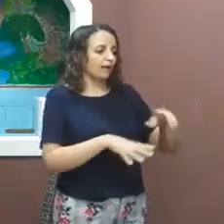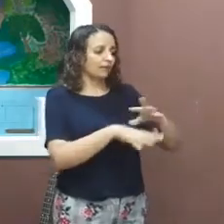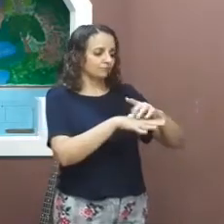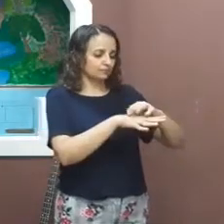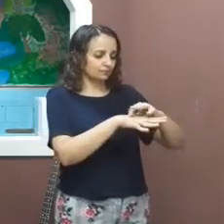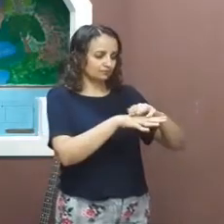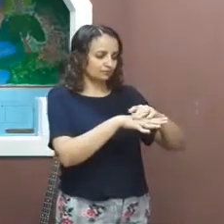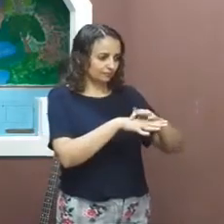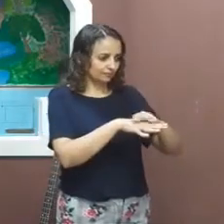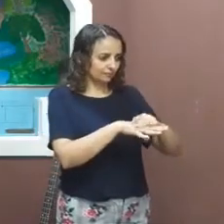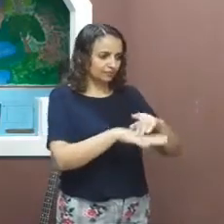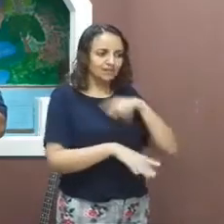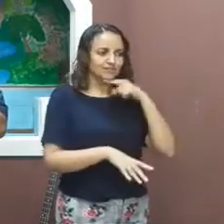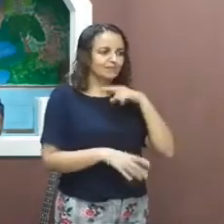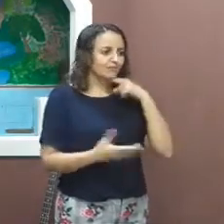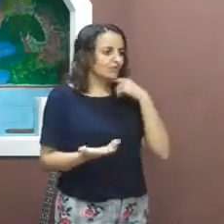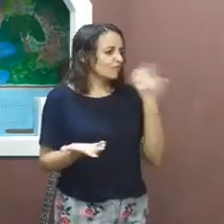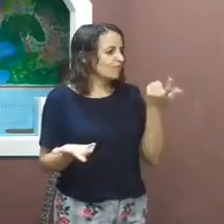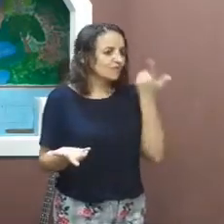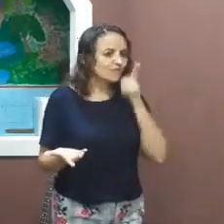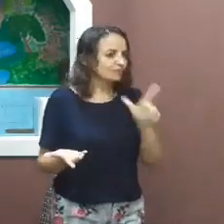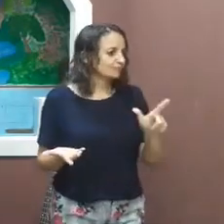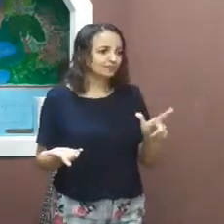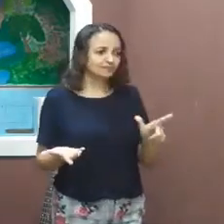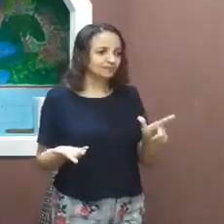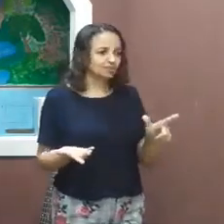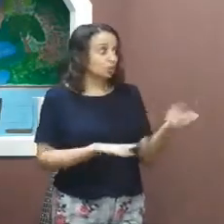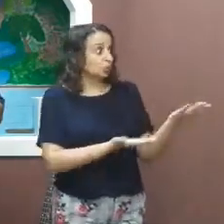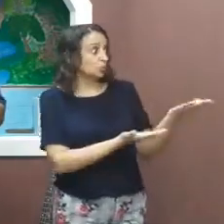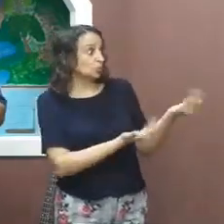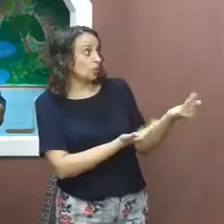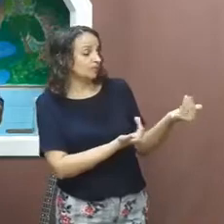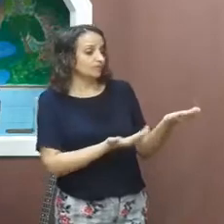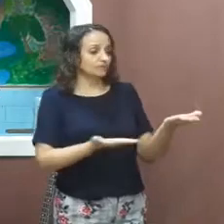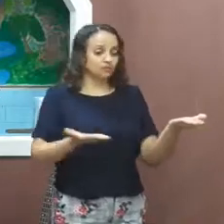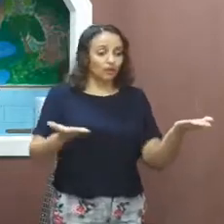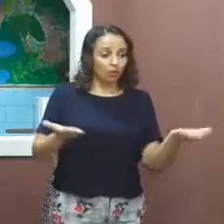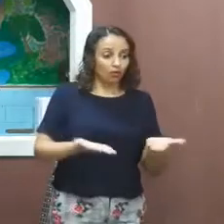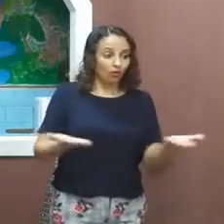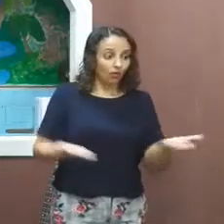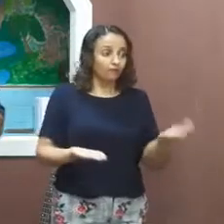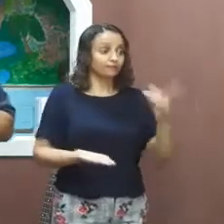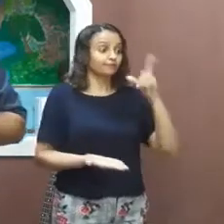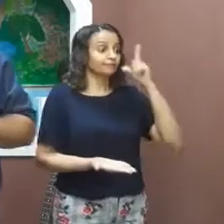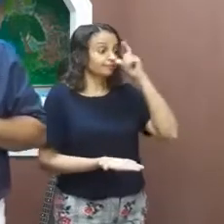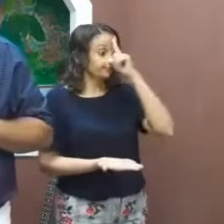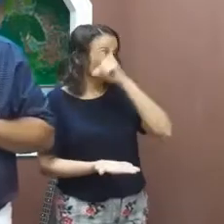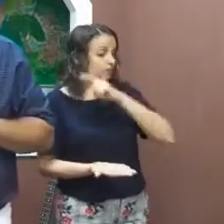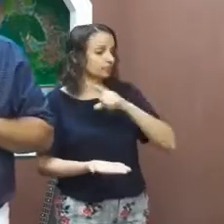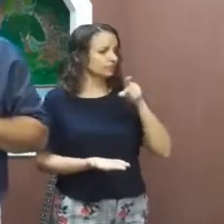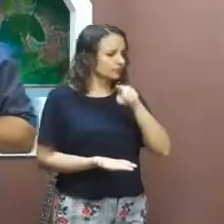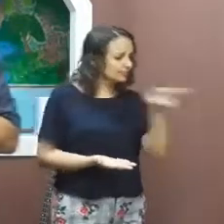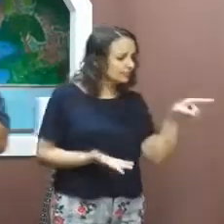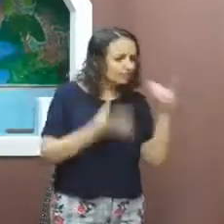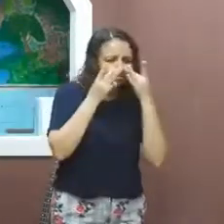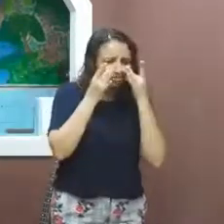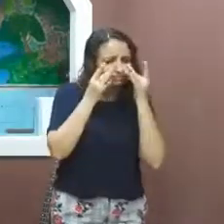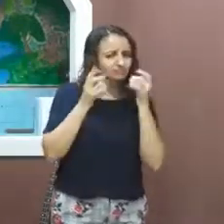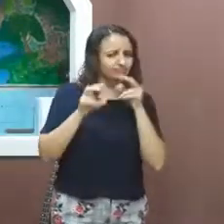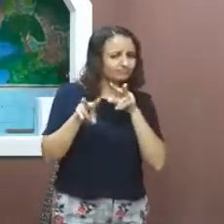Que ninguém... Gente, preste atenção à juventude de hoje. Preste atenção na juventude de